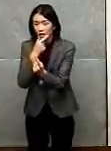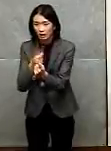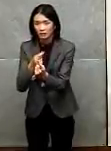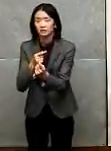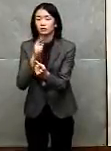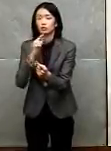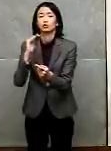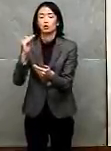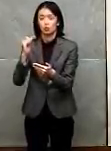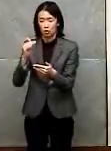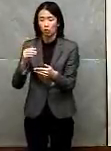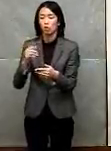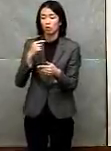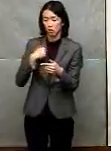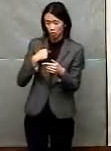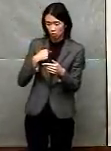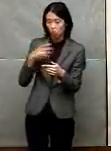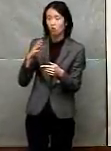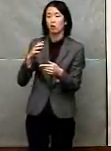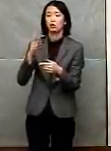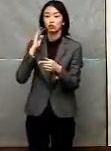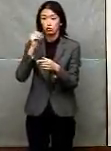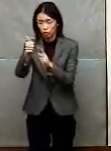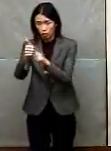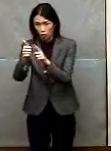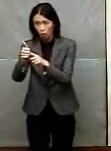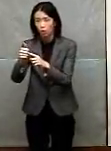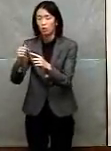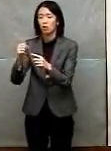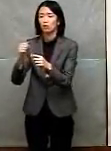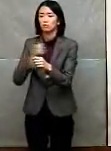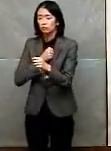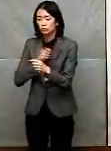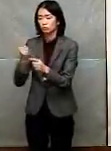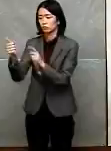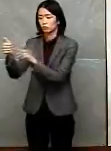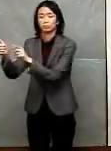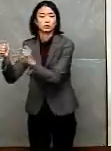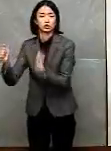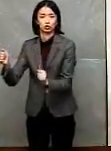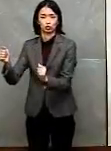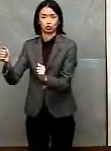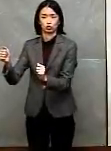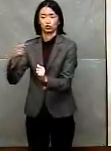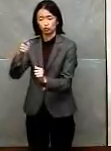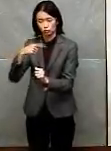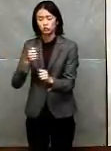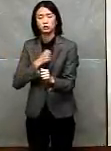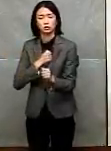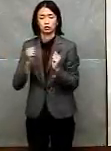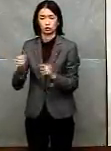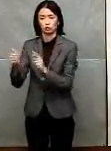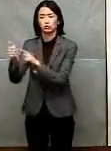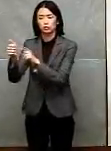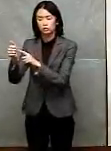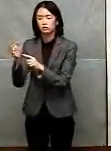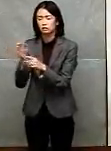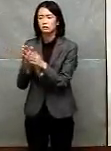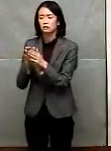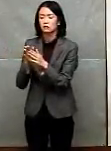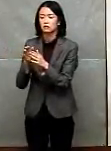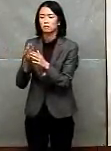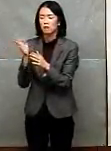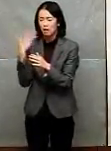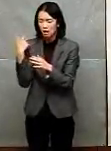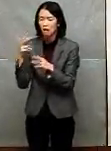がおりまして、その人に申し上げたことがあります。で、ずっとそれが、